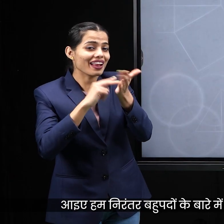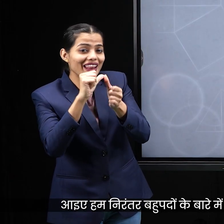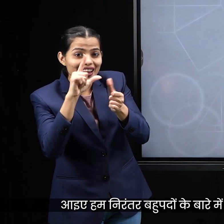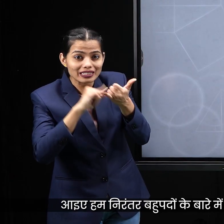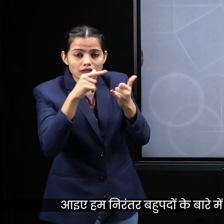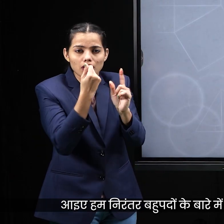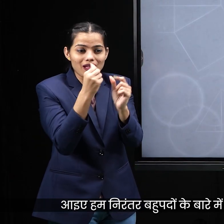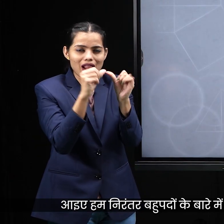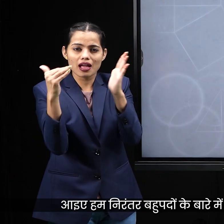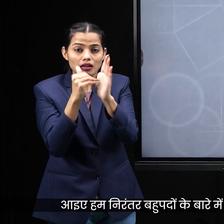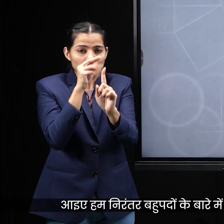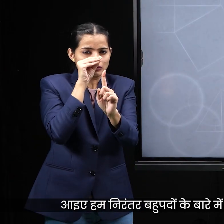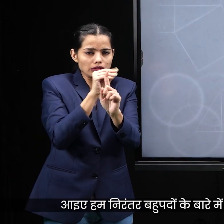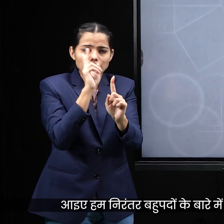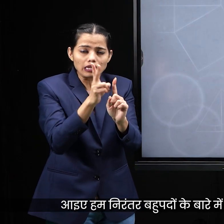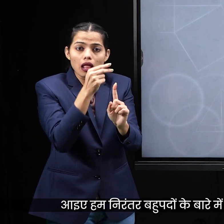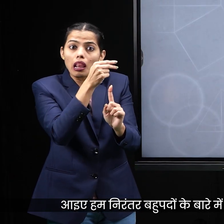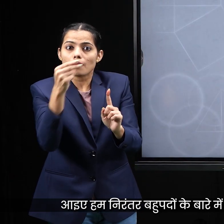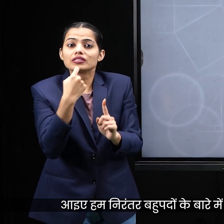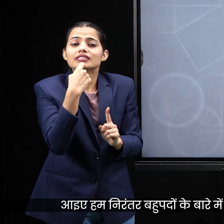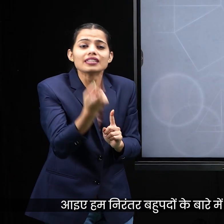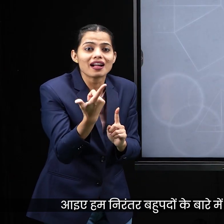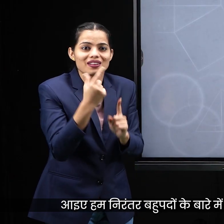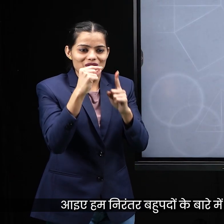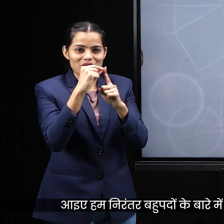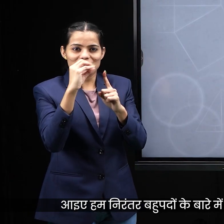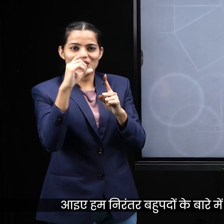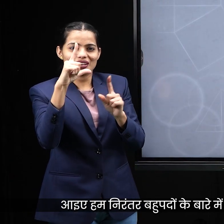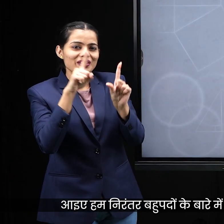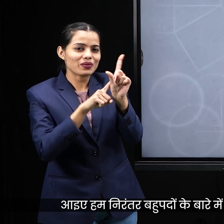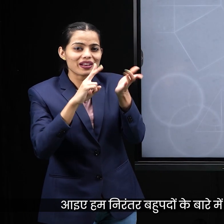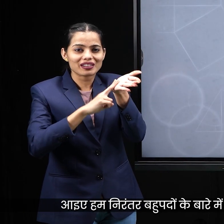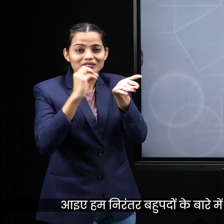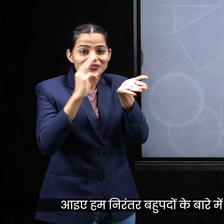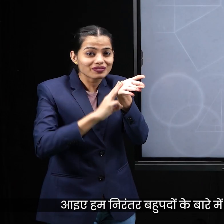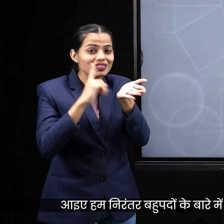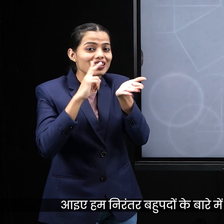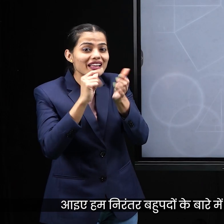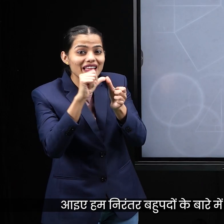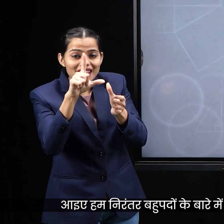ही कह रहा है कि बहुपद का एक स्थिर शब्द है।